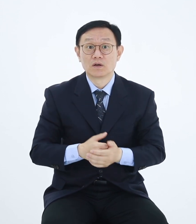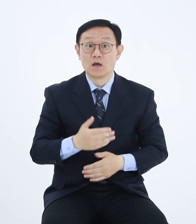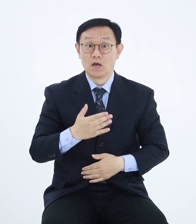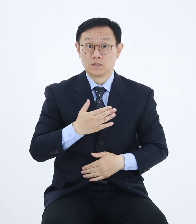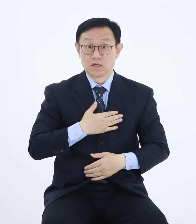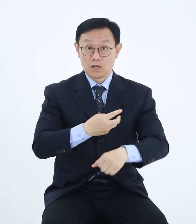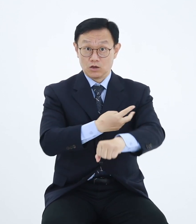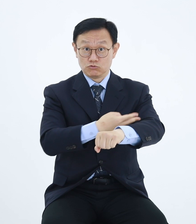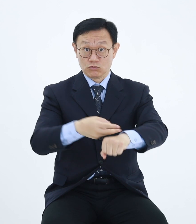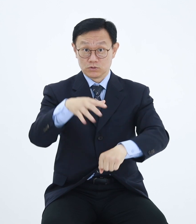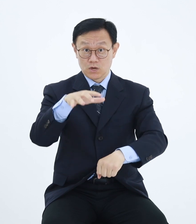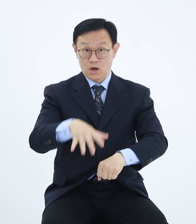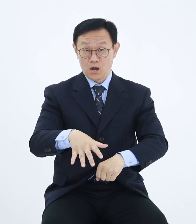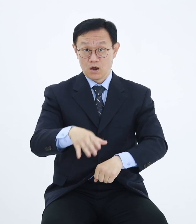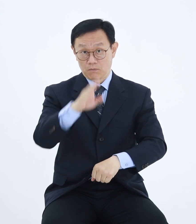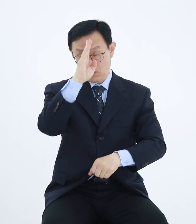재계 수영장은 치료시설입니다